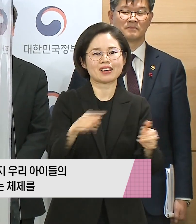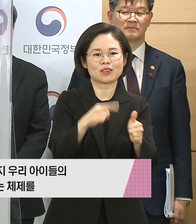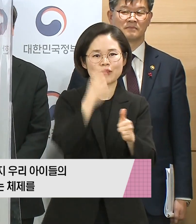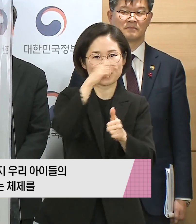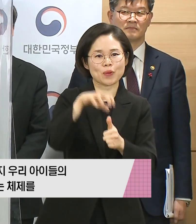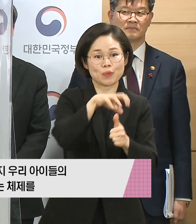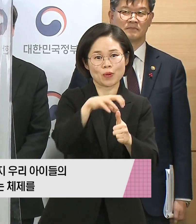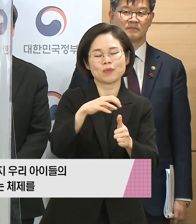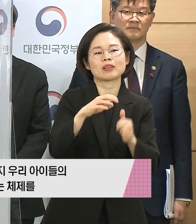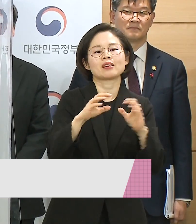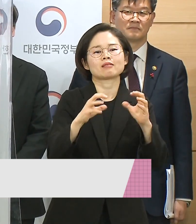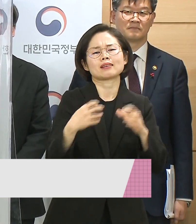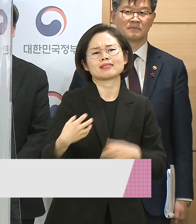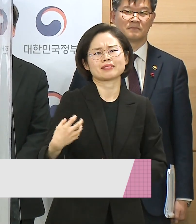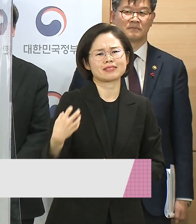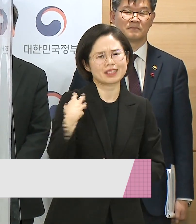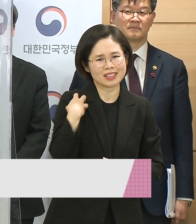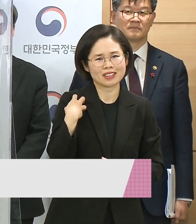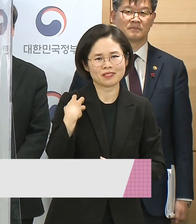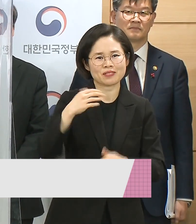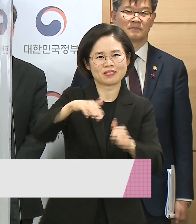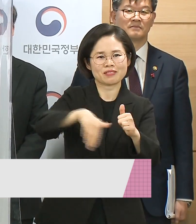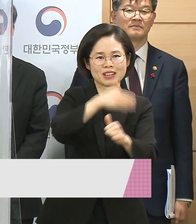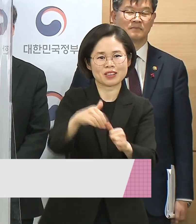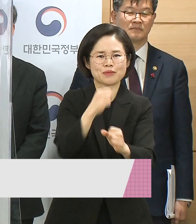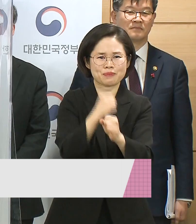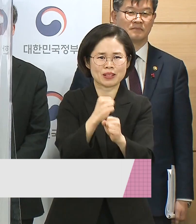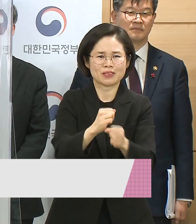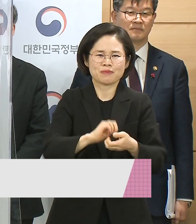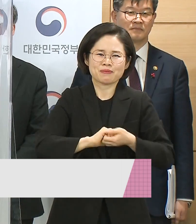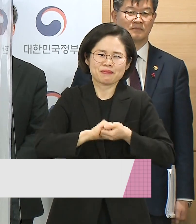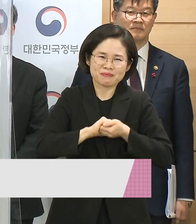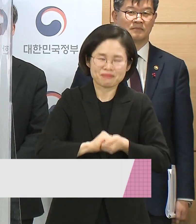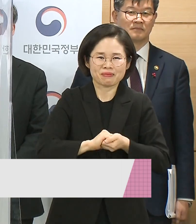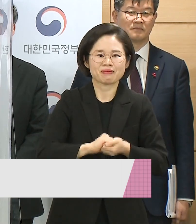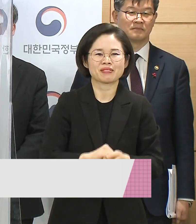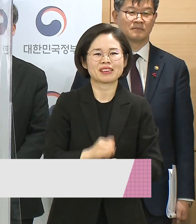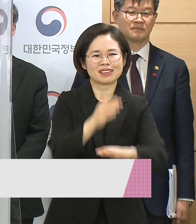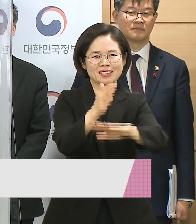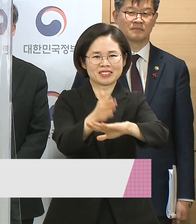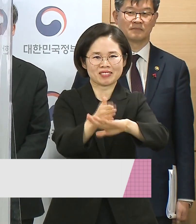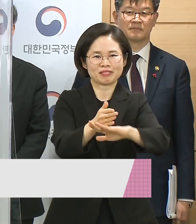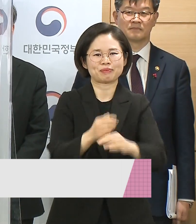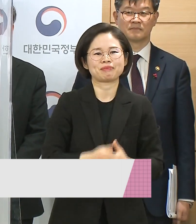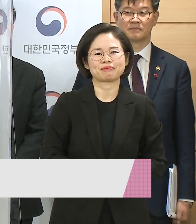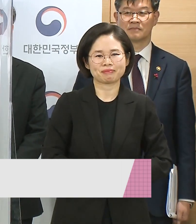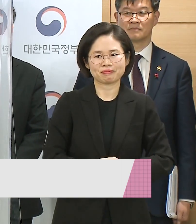국가가 책임지는 체제를 반드시 만들어 나가겠습니다. 감사합니다.